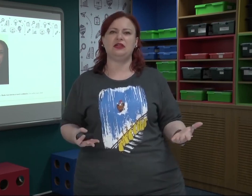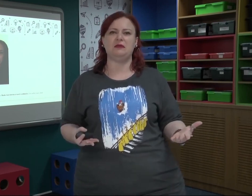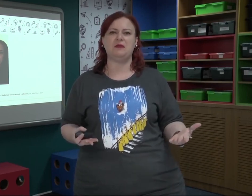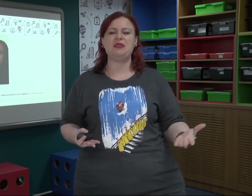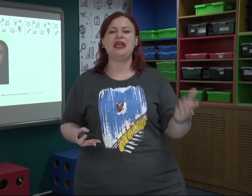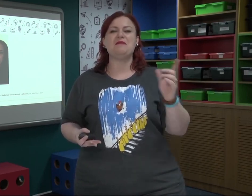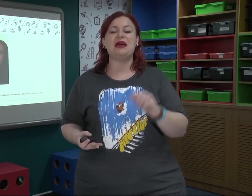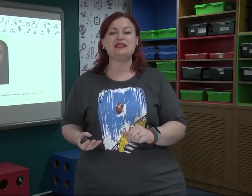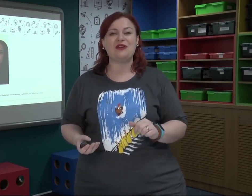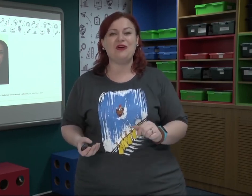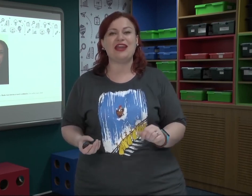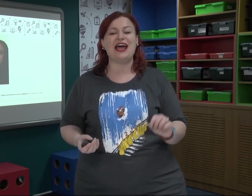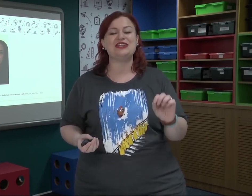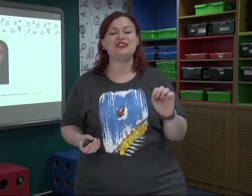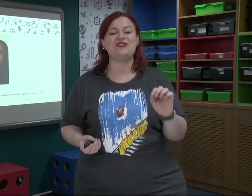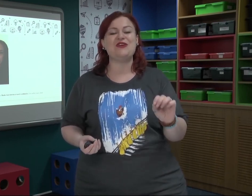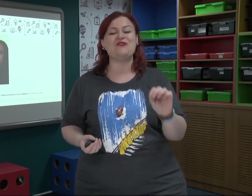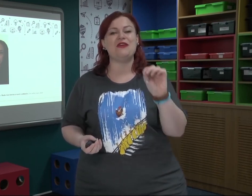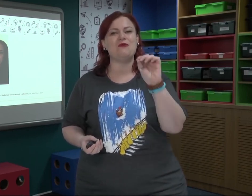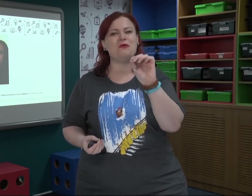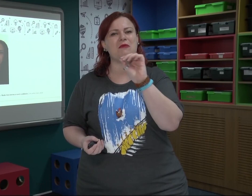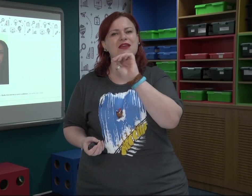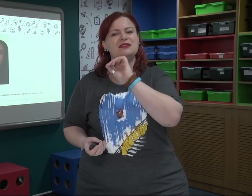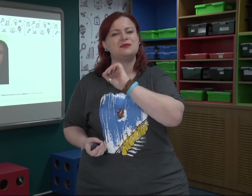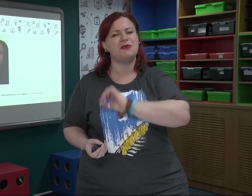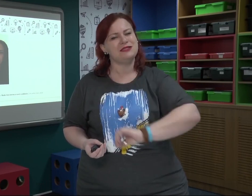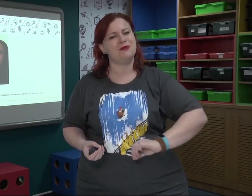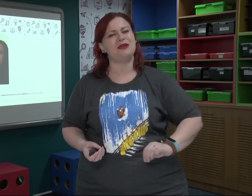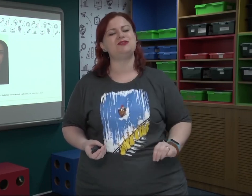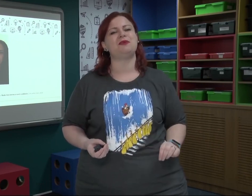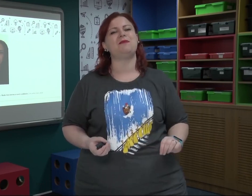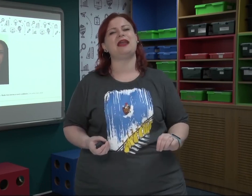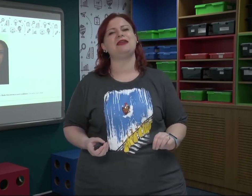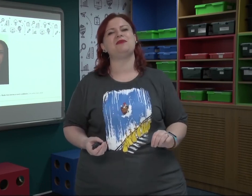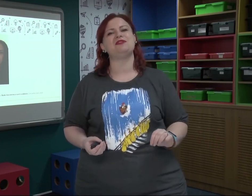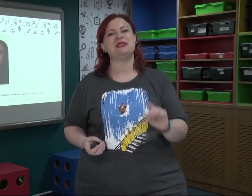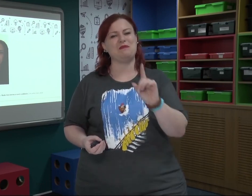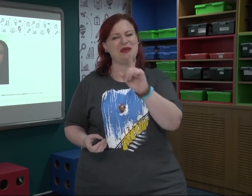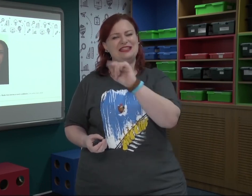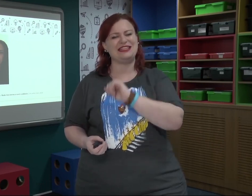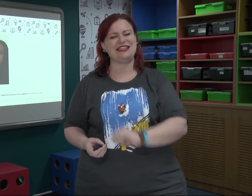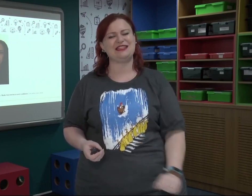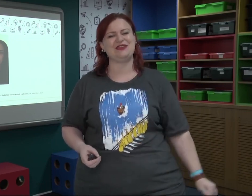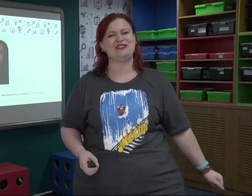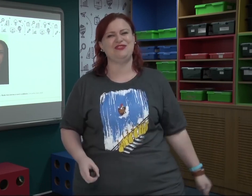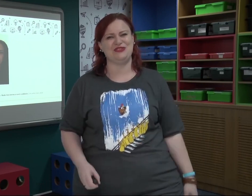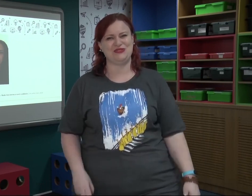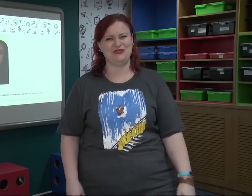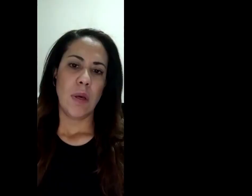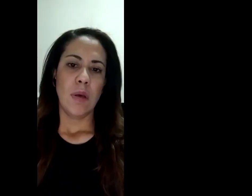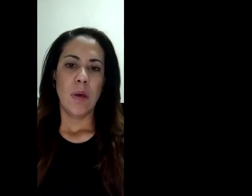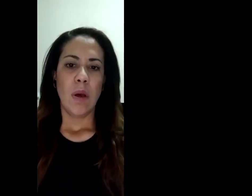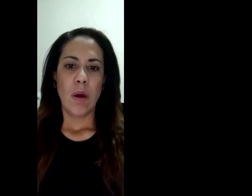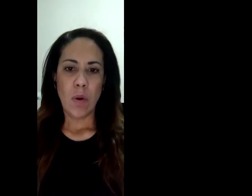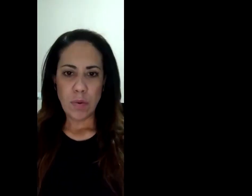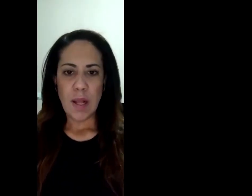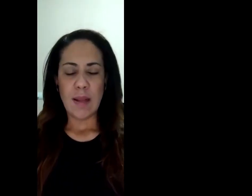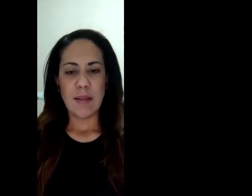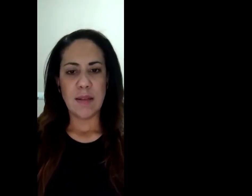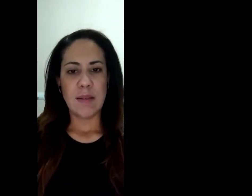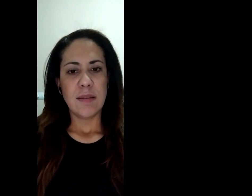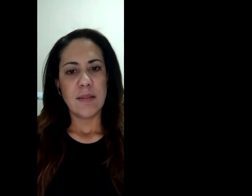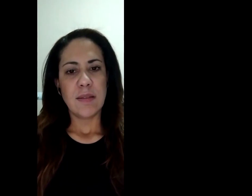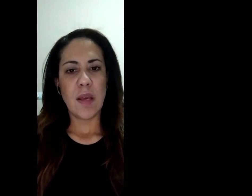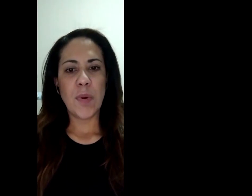Siddhartha Gautama. Mas agora a gente vai ouvir uma especialmente preparada para você. Presta atenção nesse vídeo.